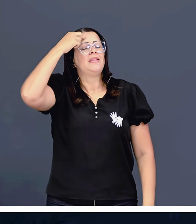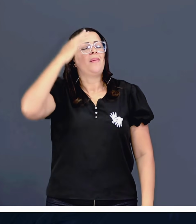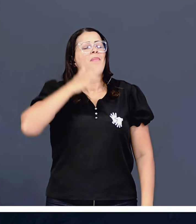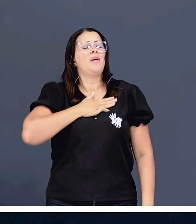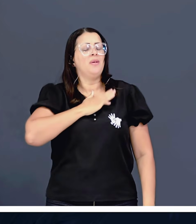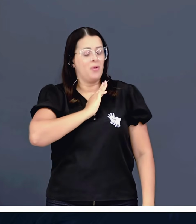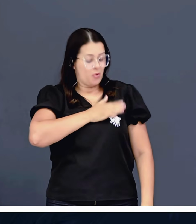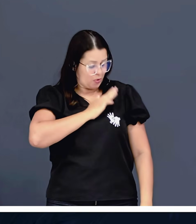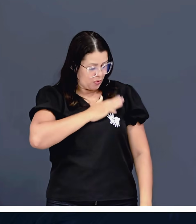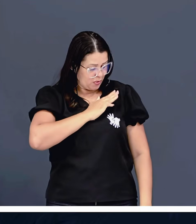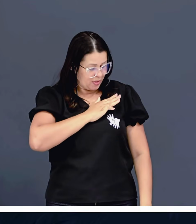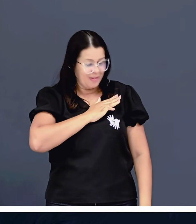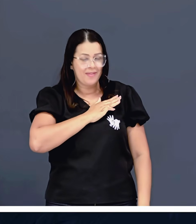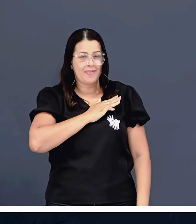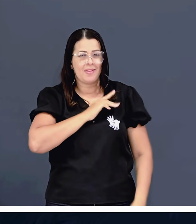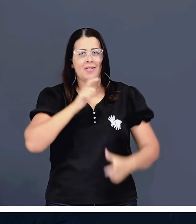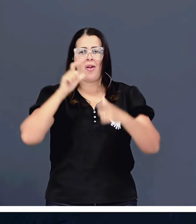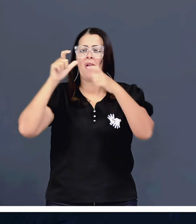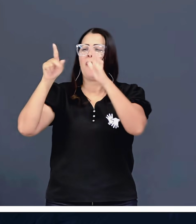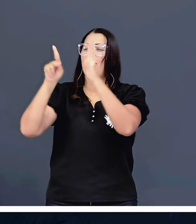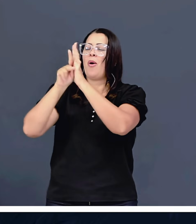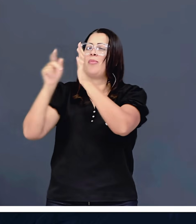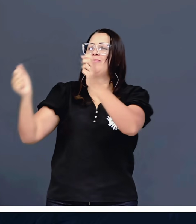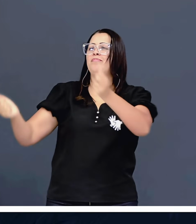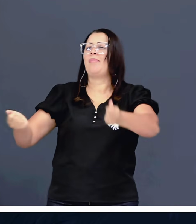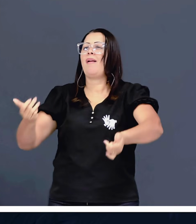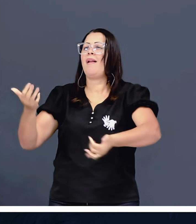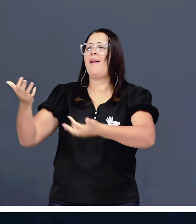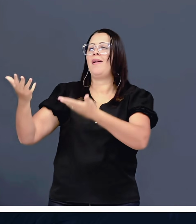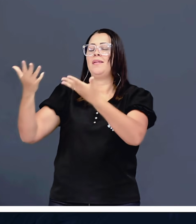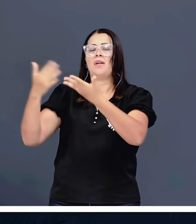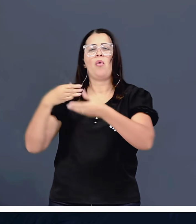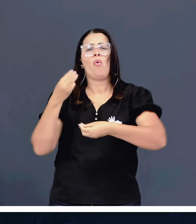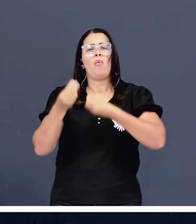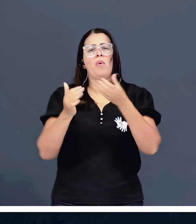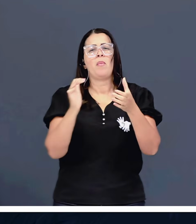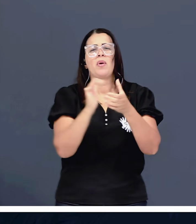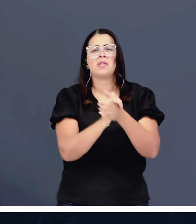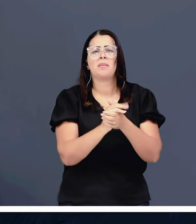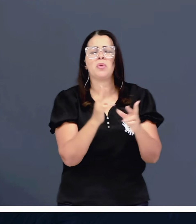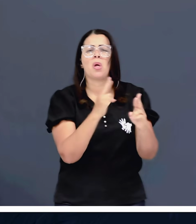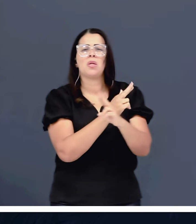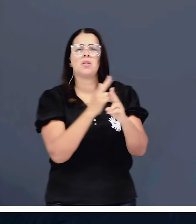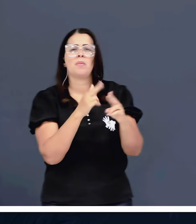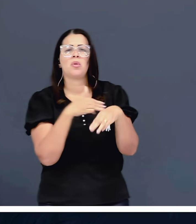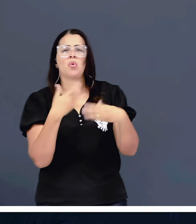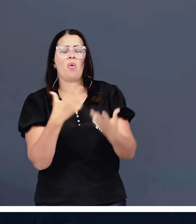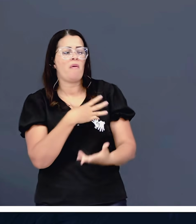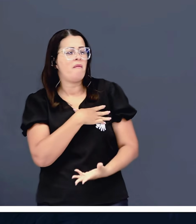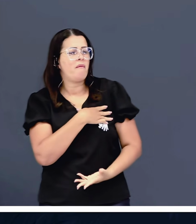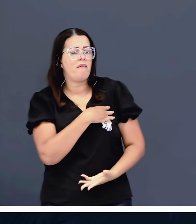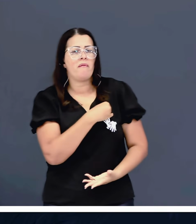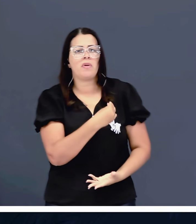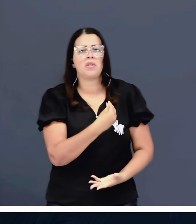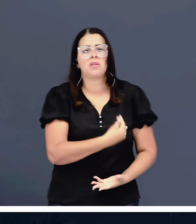coração para esse lugar de abundância. Como é que eu estou levando meu casamento, meu relacionamento, a vida com os meus